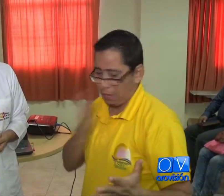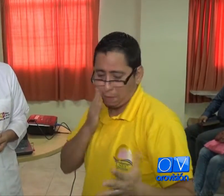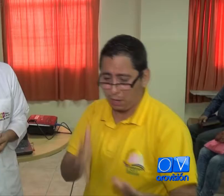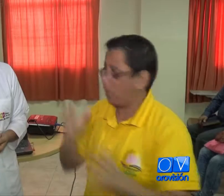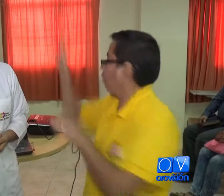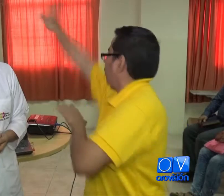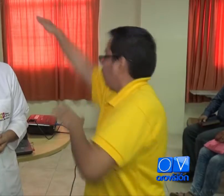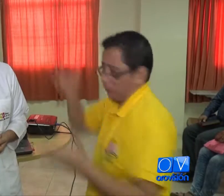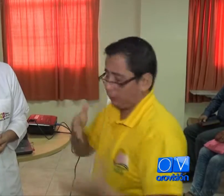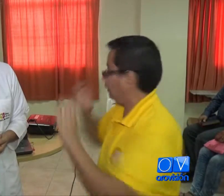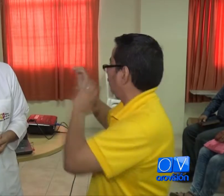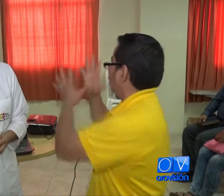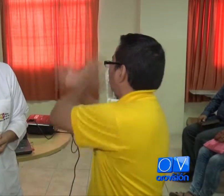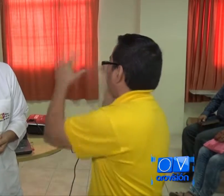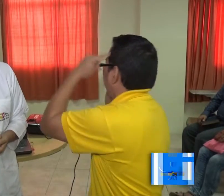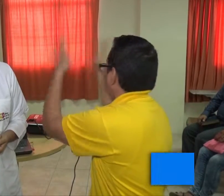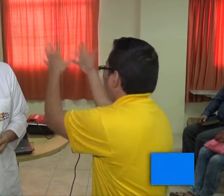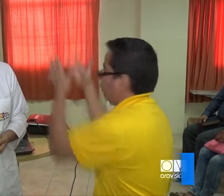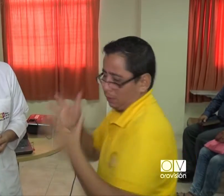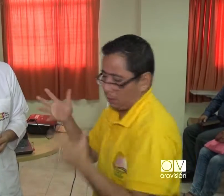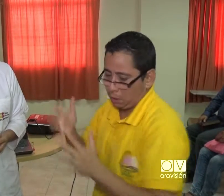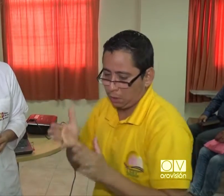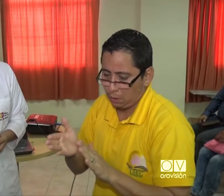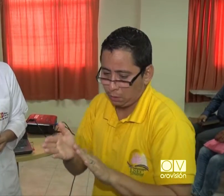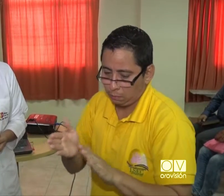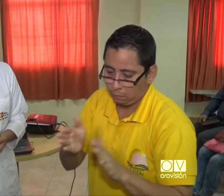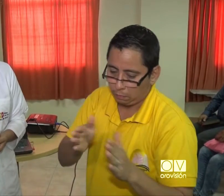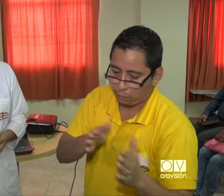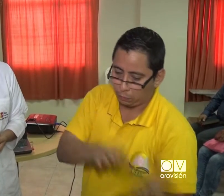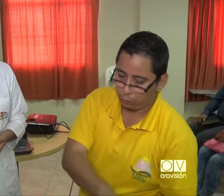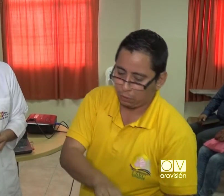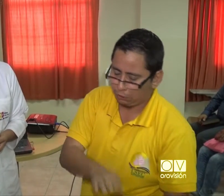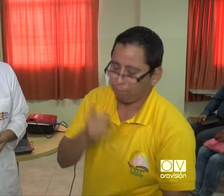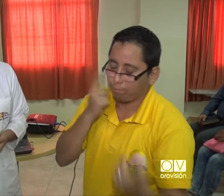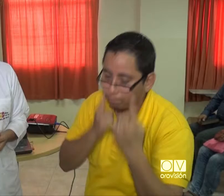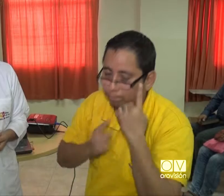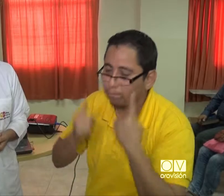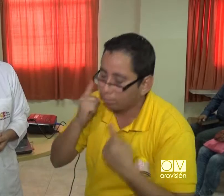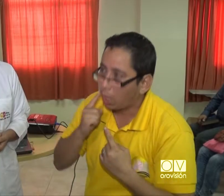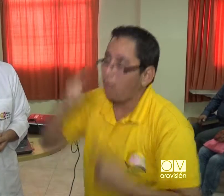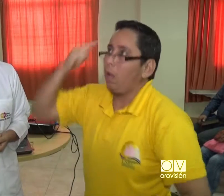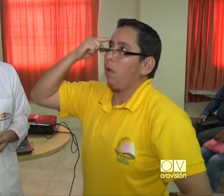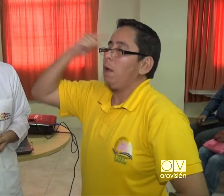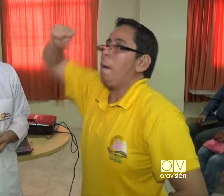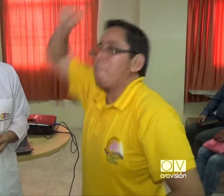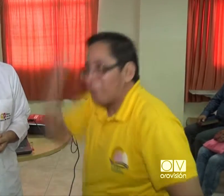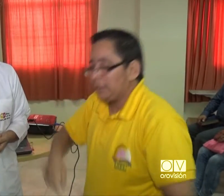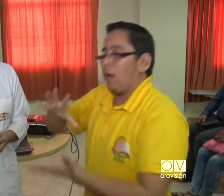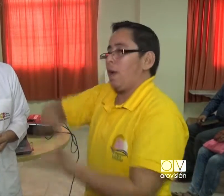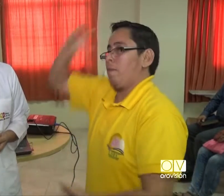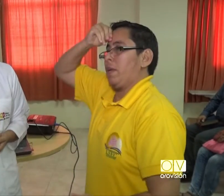cómo, cómo referirse, cómo poder transmitir, existe la incertidumbre, y el paciente fallece y las personas